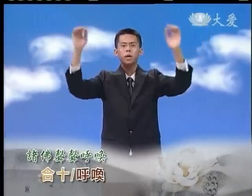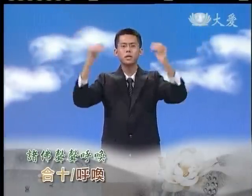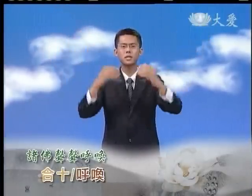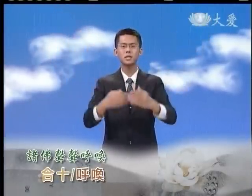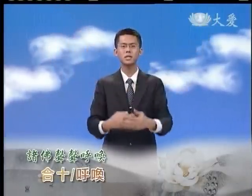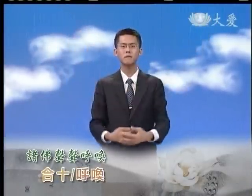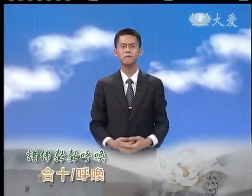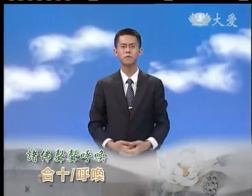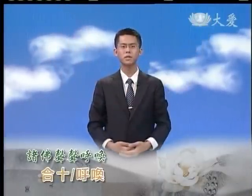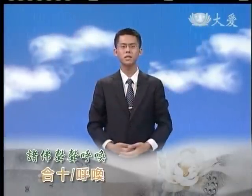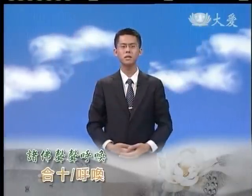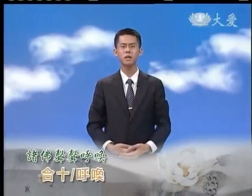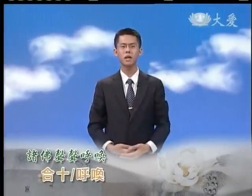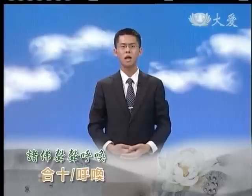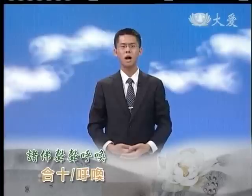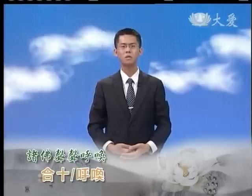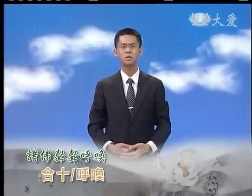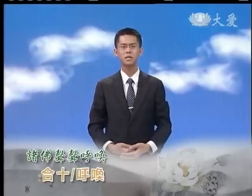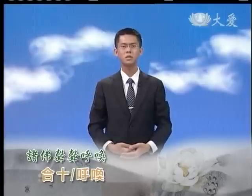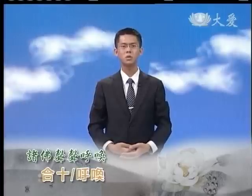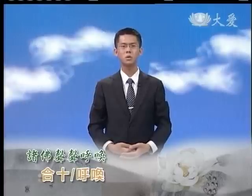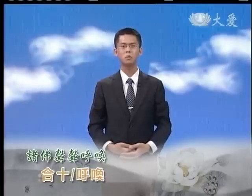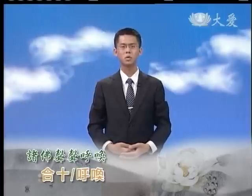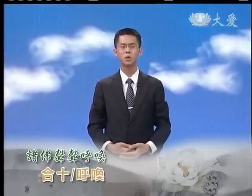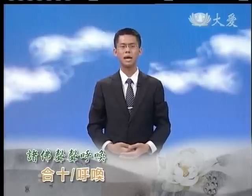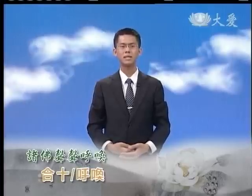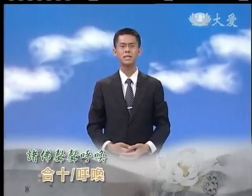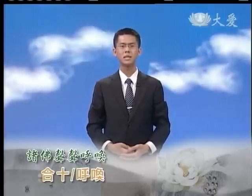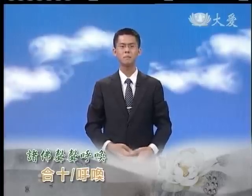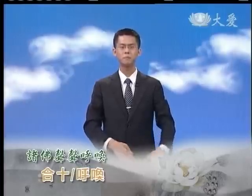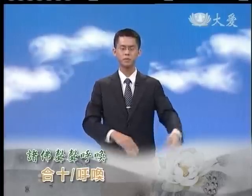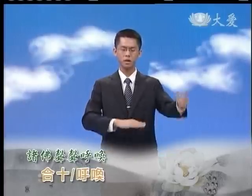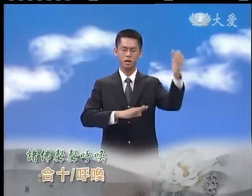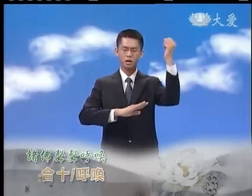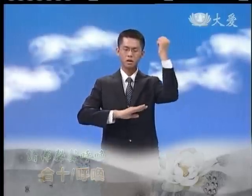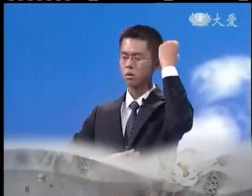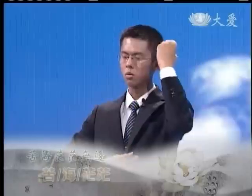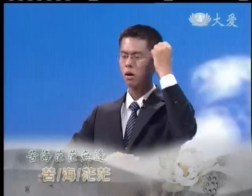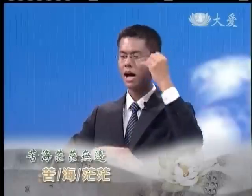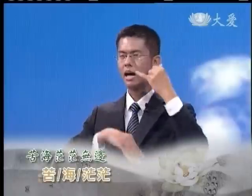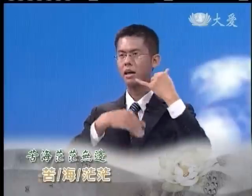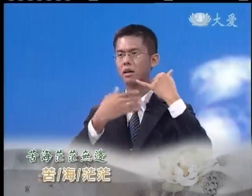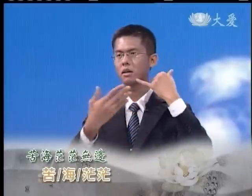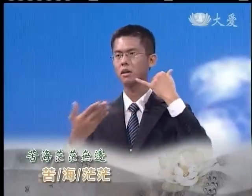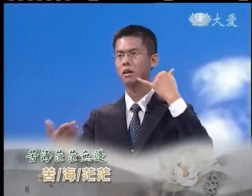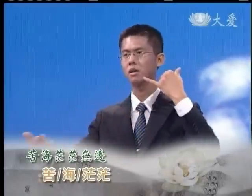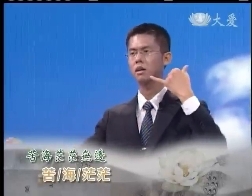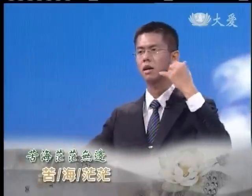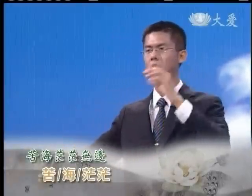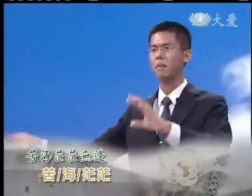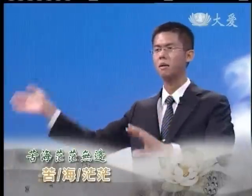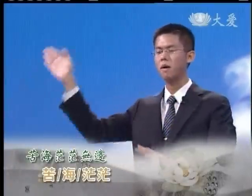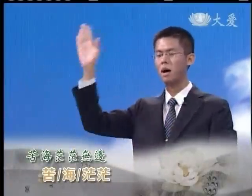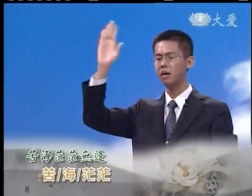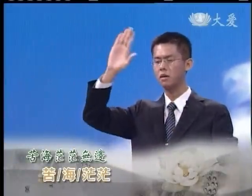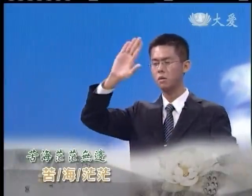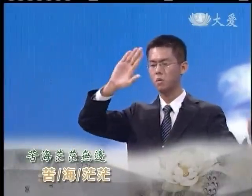归清净佛性。好，这四句我们重来一次。苦海茫茫